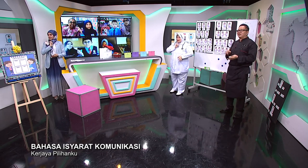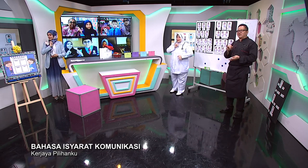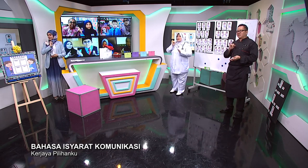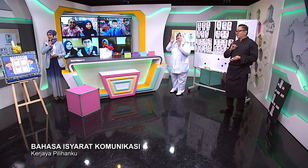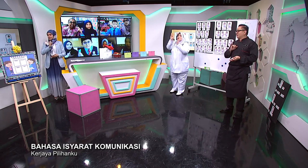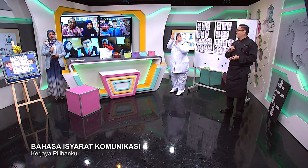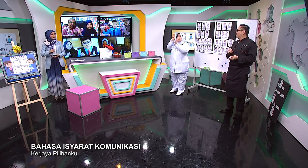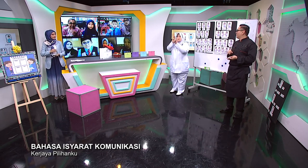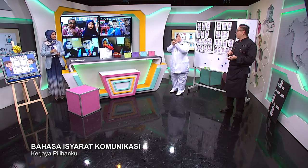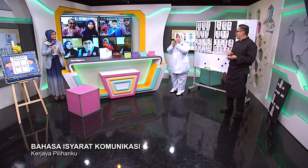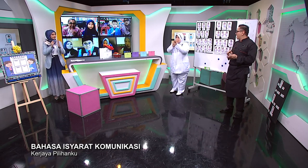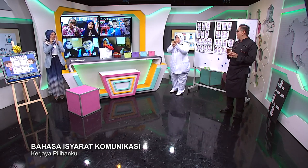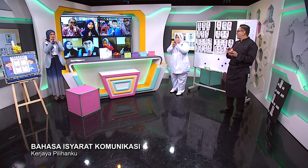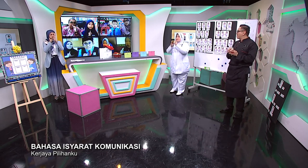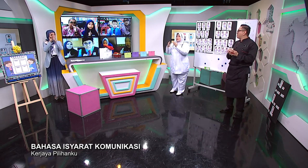Saya